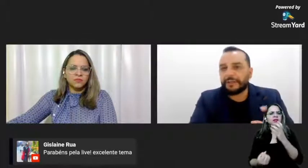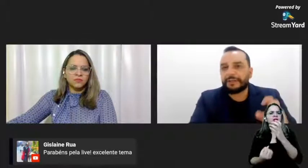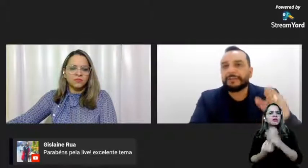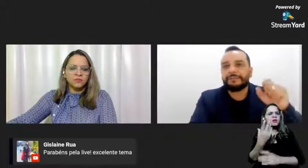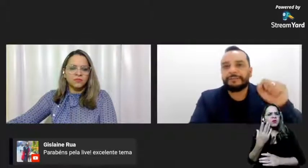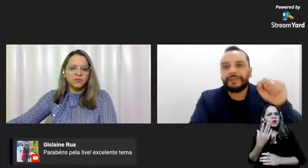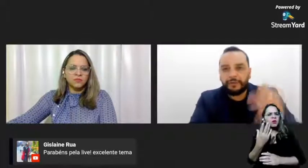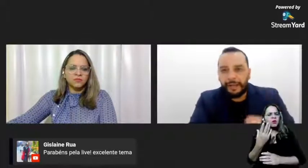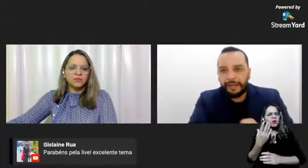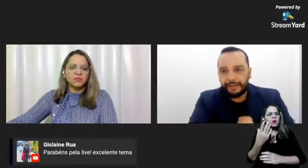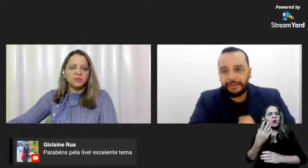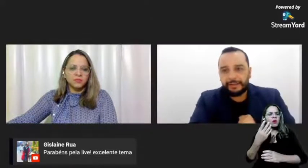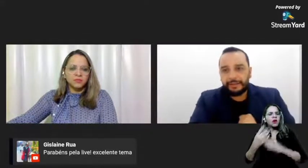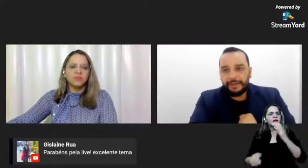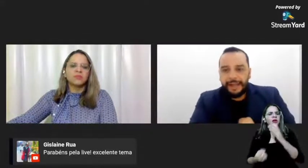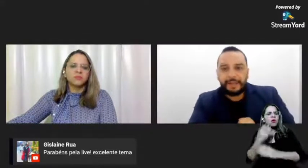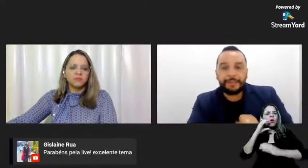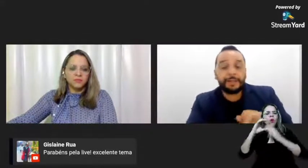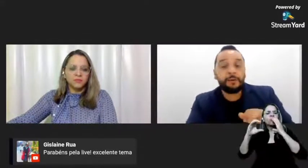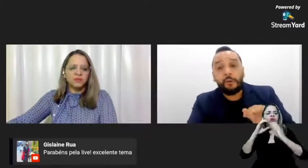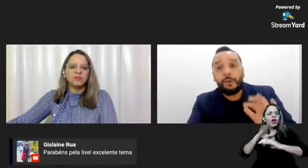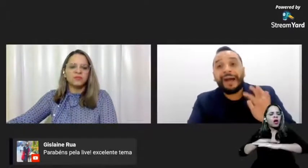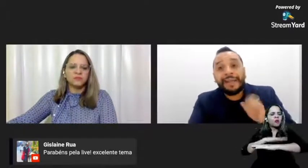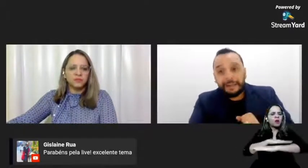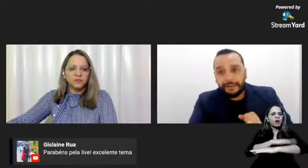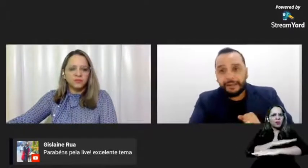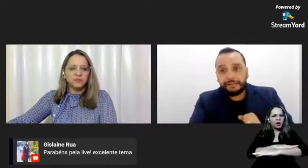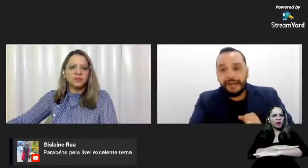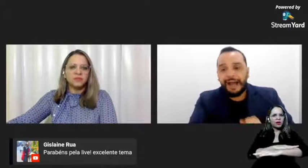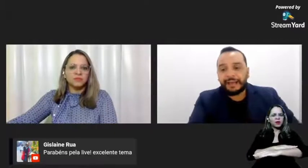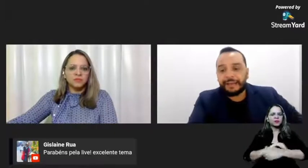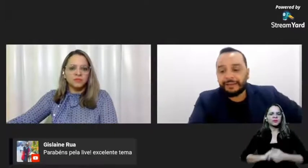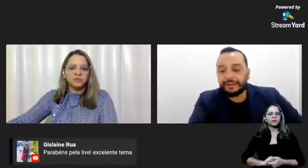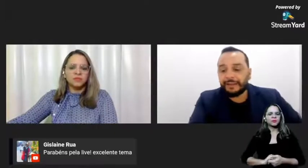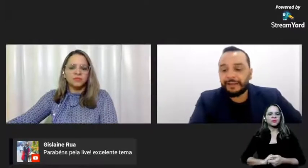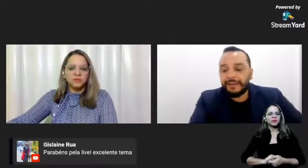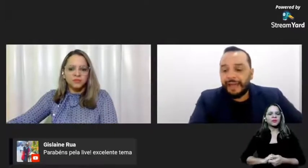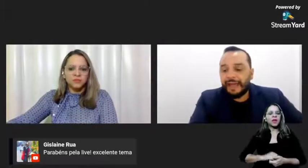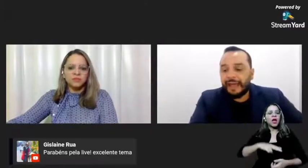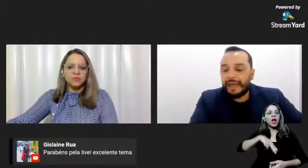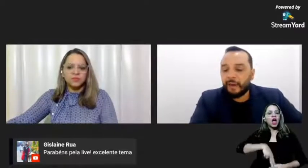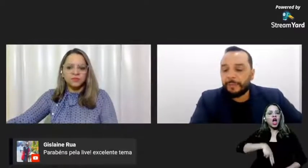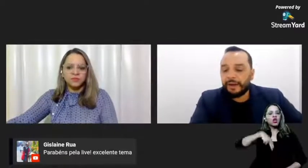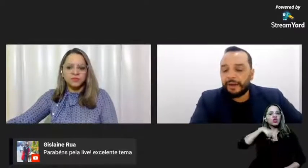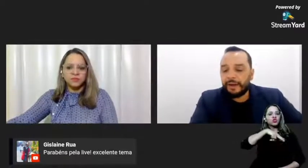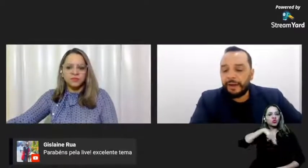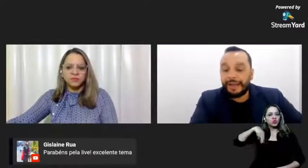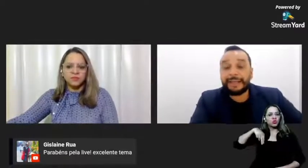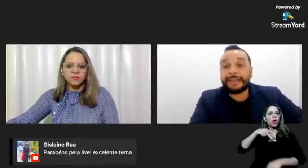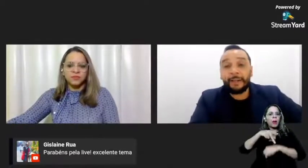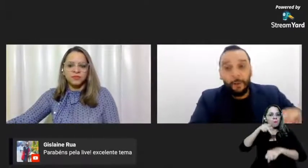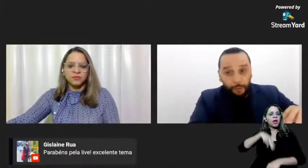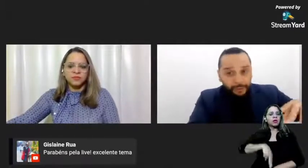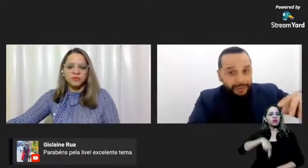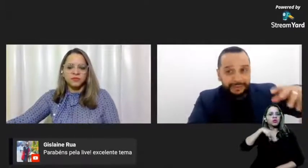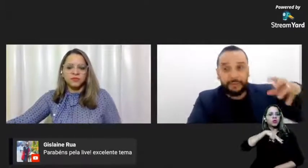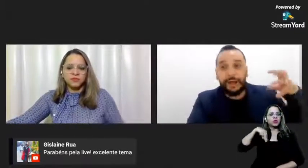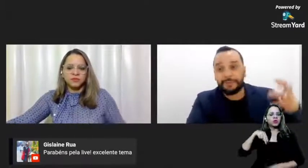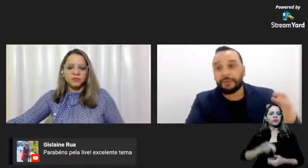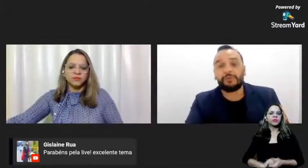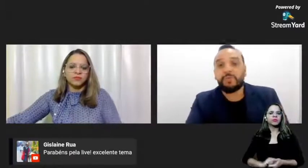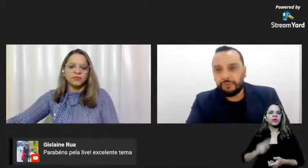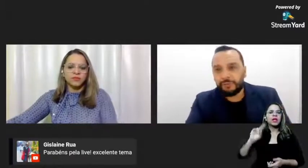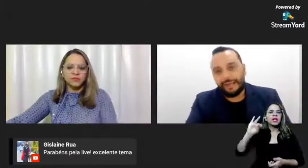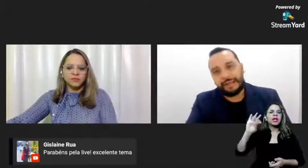comunicação áptica na Noruega. Ela aprendeu com a Rita. A Rita, ela é a que criou a